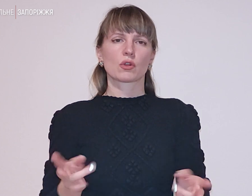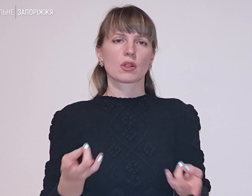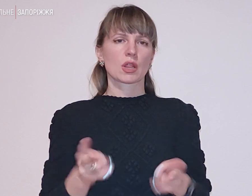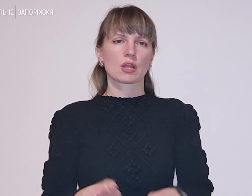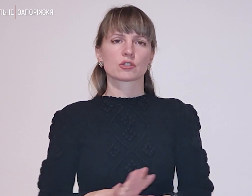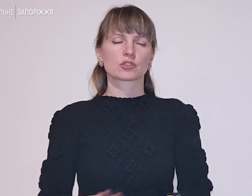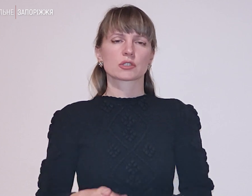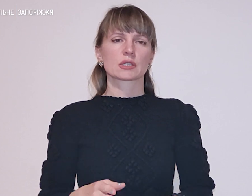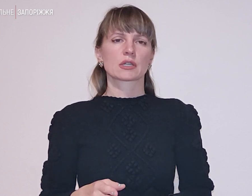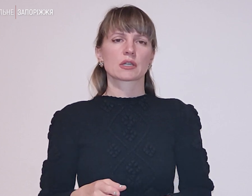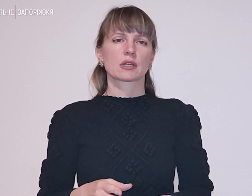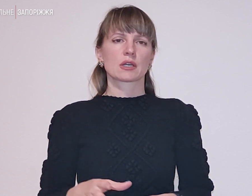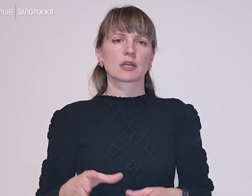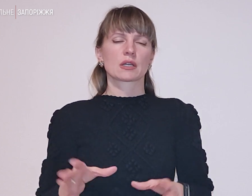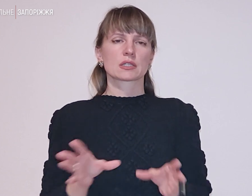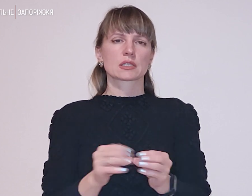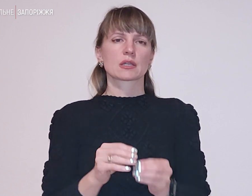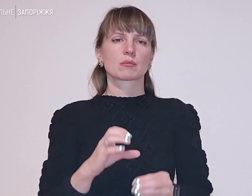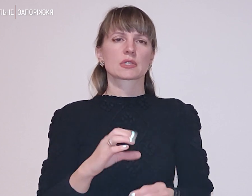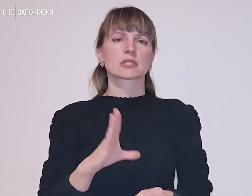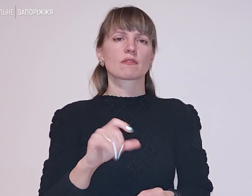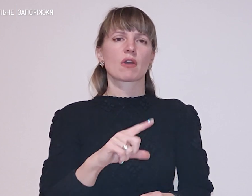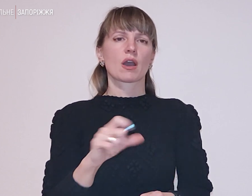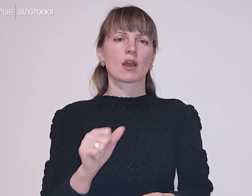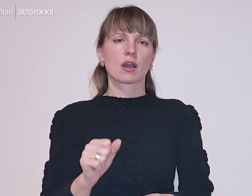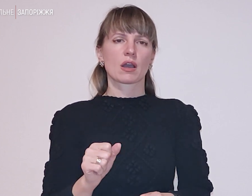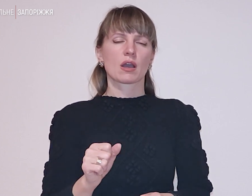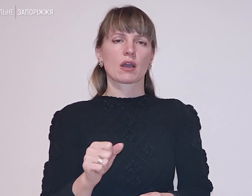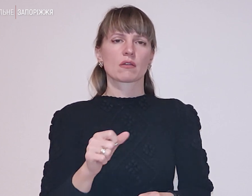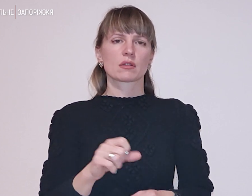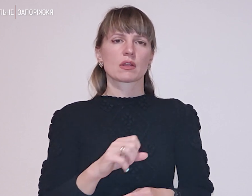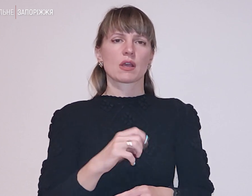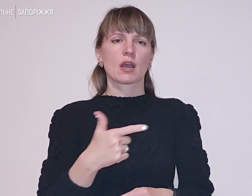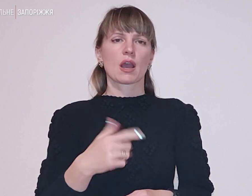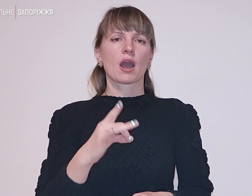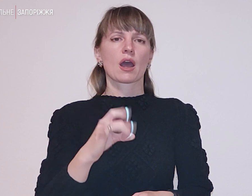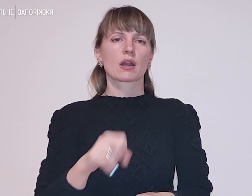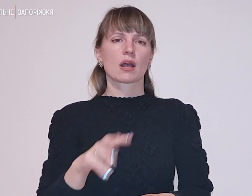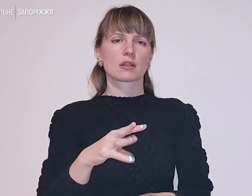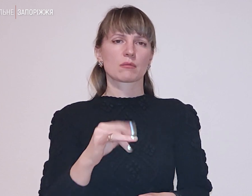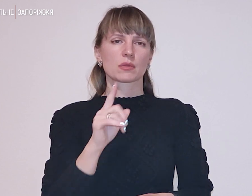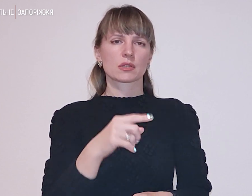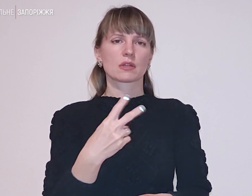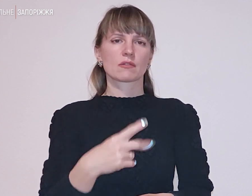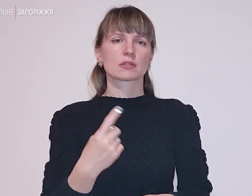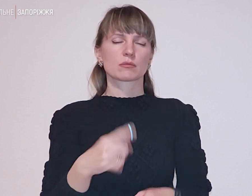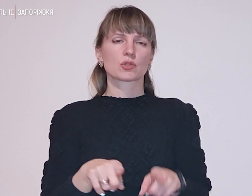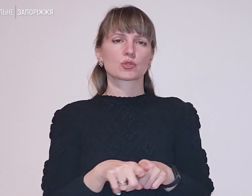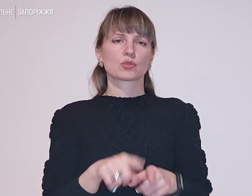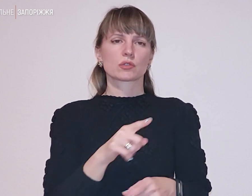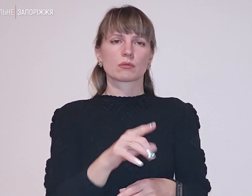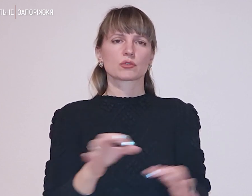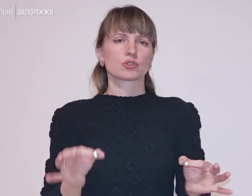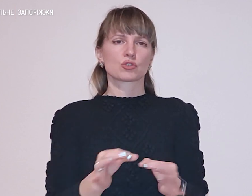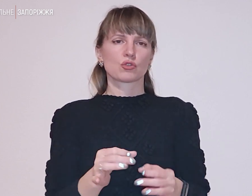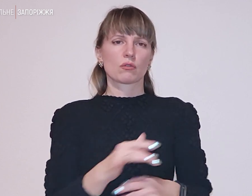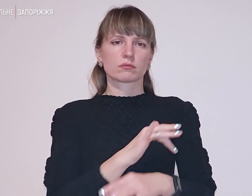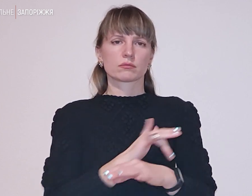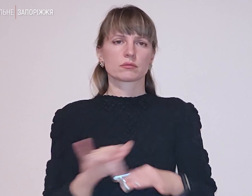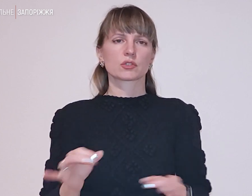ними сваха, з братом вони 21-го, там ну, теж майже нічого не залишилося.